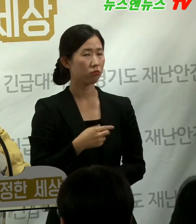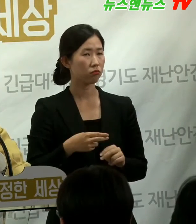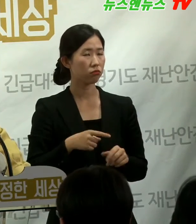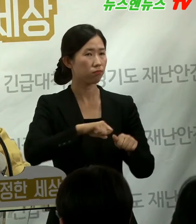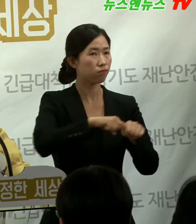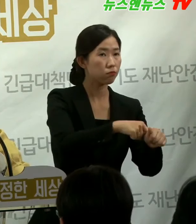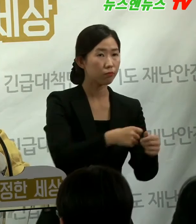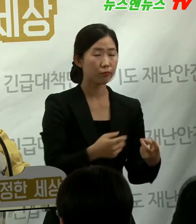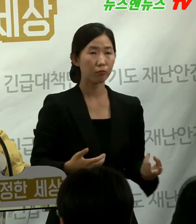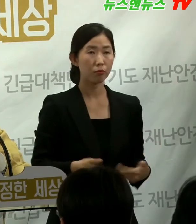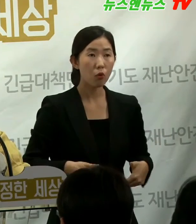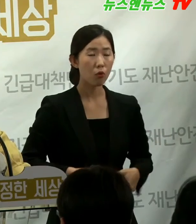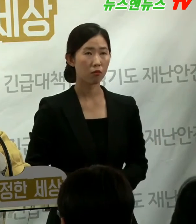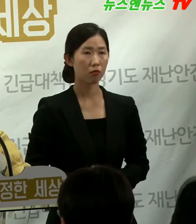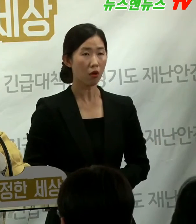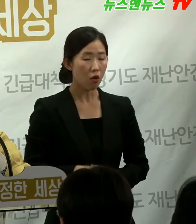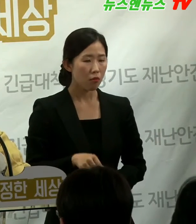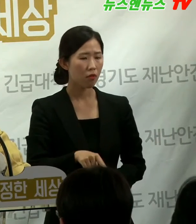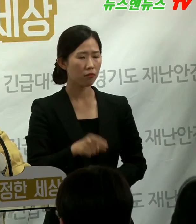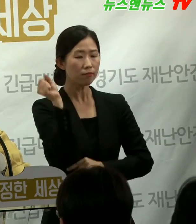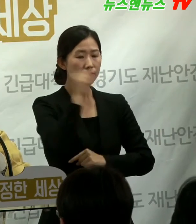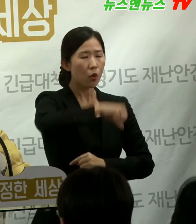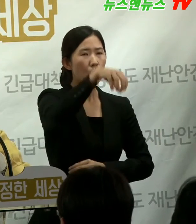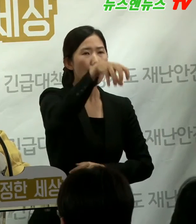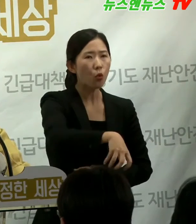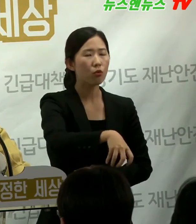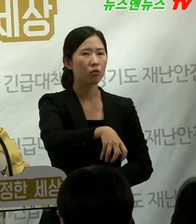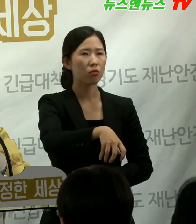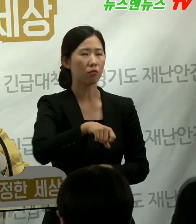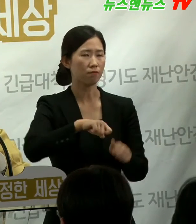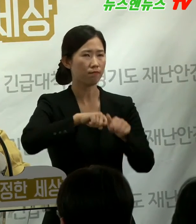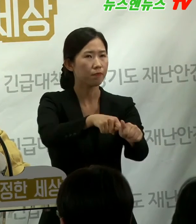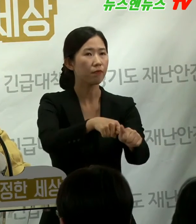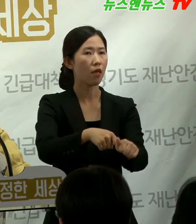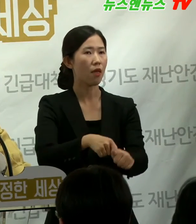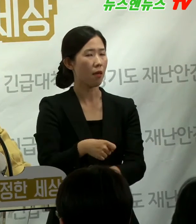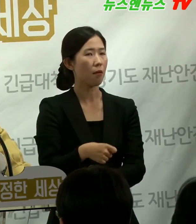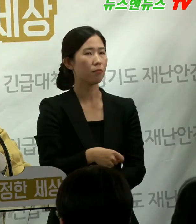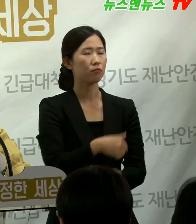어떤 목사님께서 그럼 거기만 하면 되지 않느냐. 그래서 저 그럼 거기만 하겠습니다.